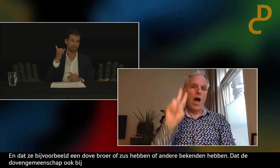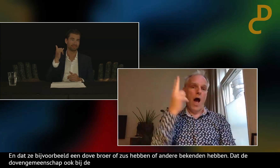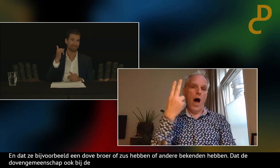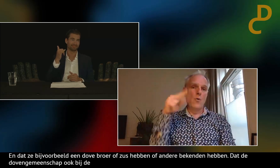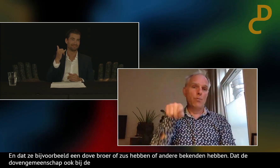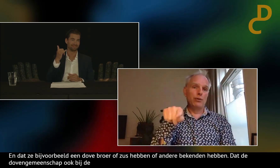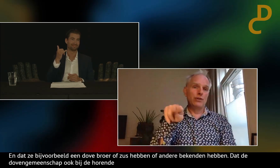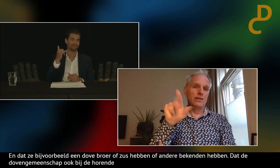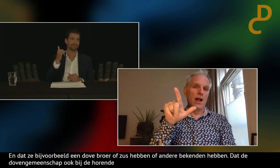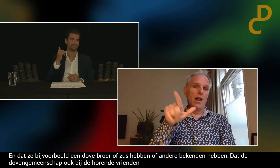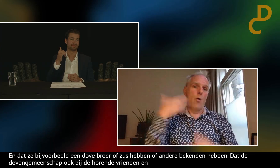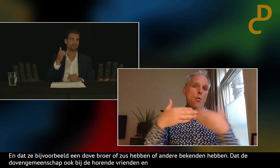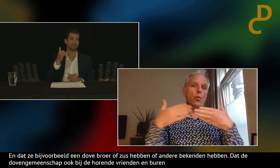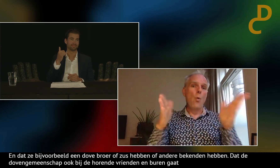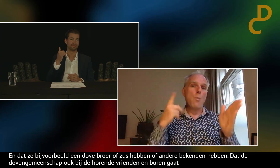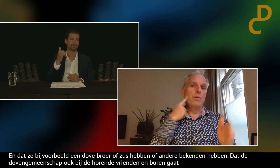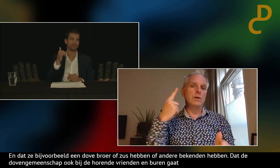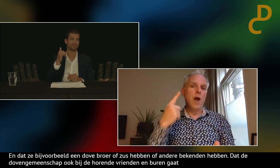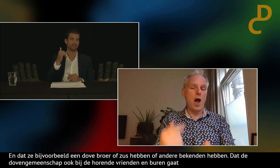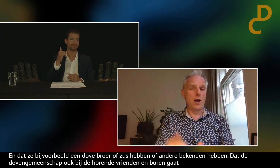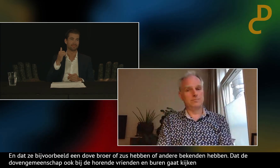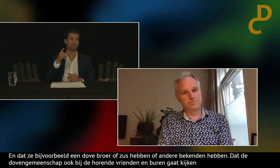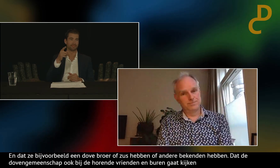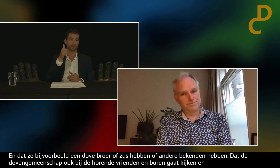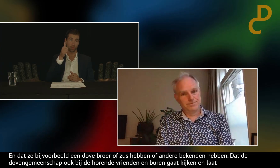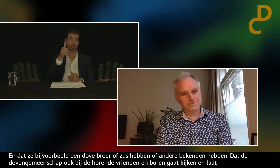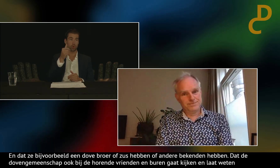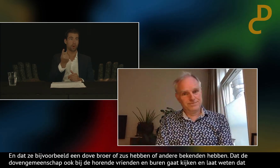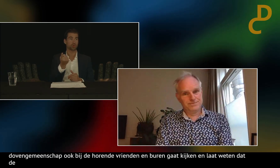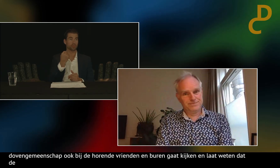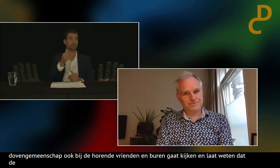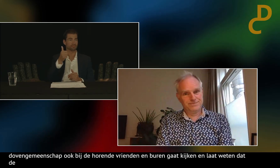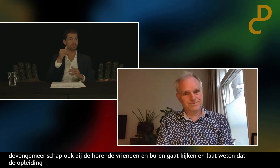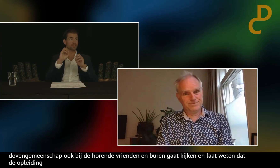ook laten weten dat de opleiding er is en dat er aanmeldingen komen. En dan hopen we ze te zien bij de volgende open dag.